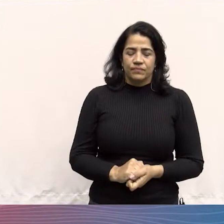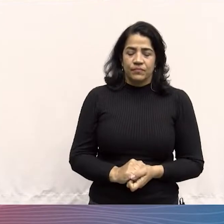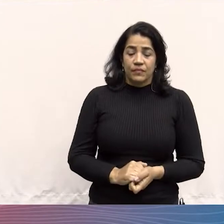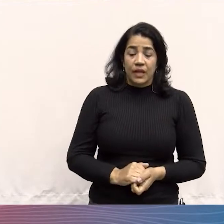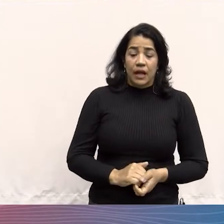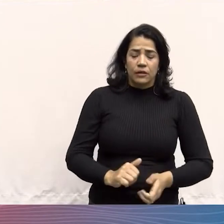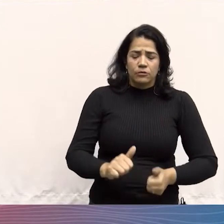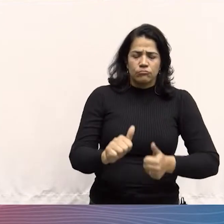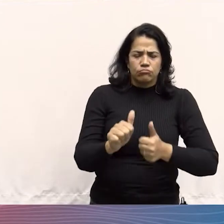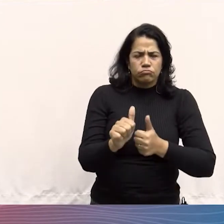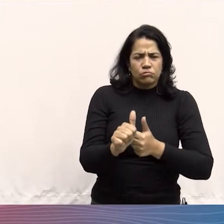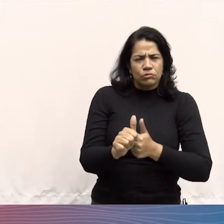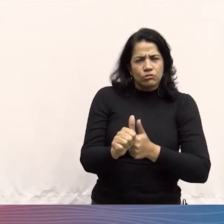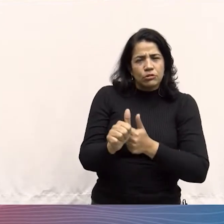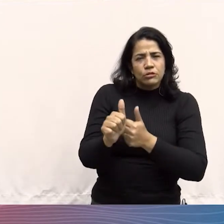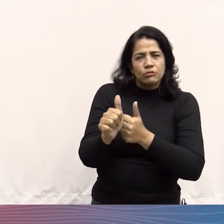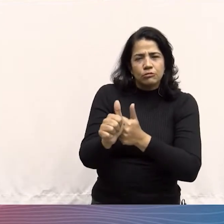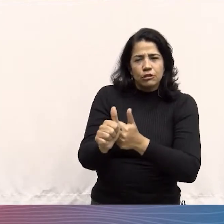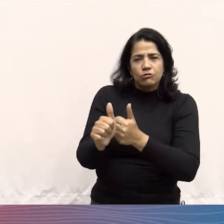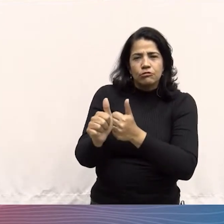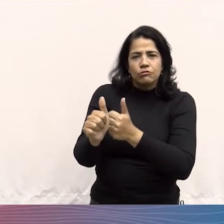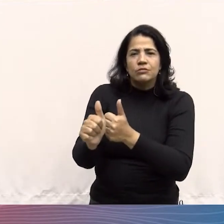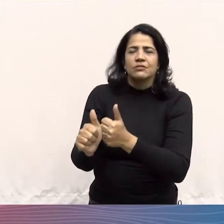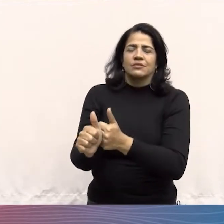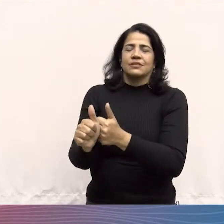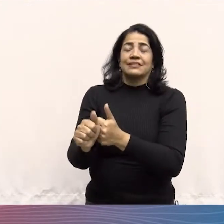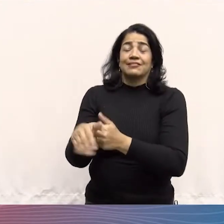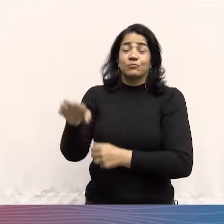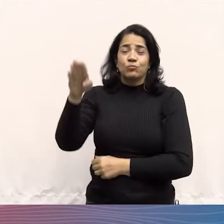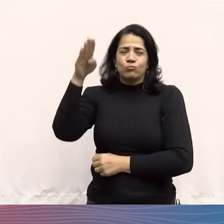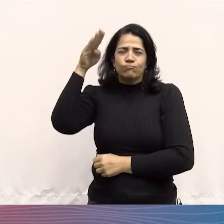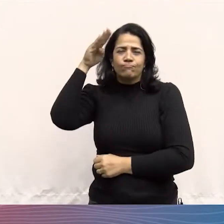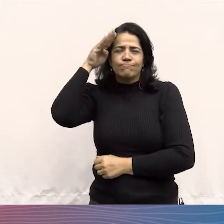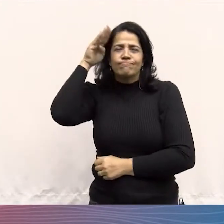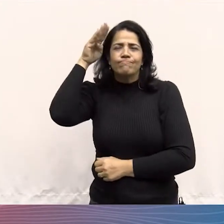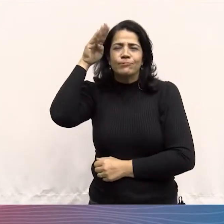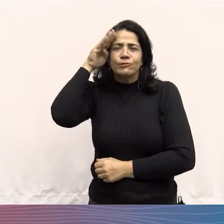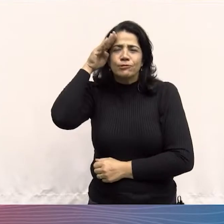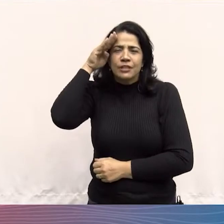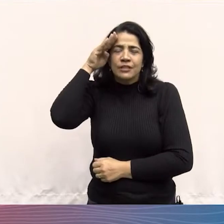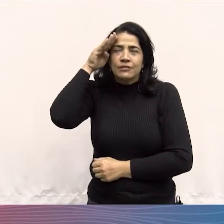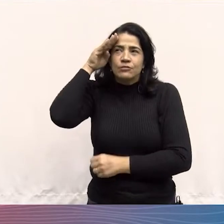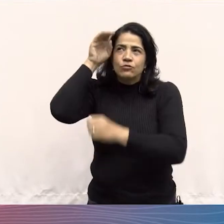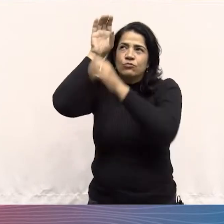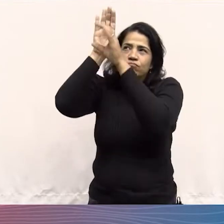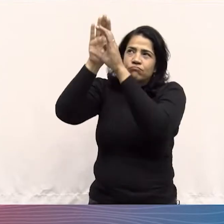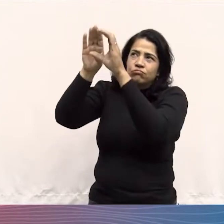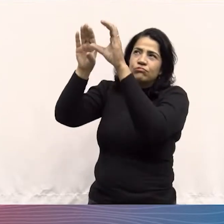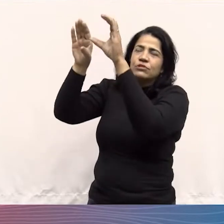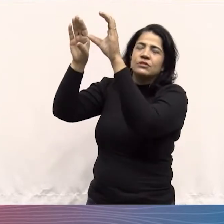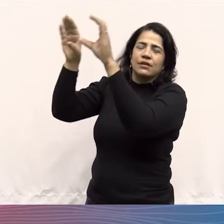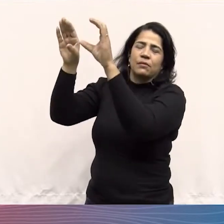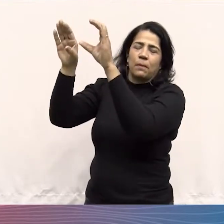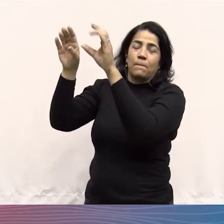os exércitos que há no céu. Você pode fazer parte desse exército.